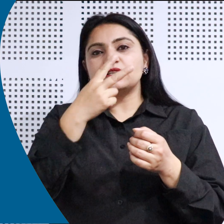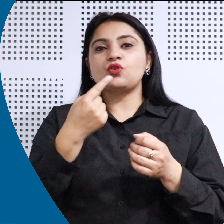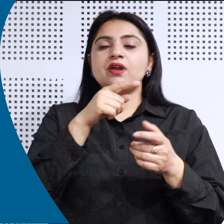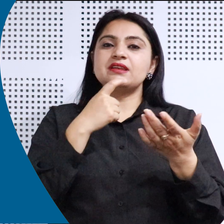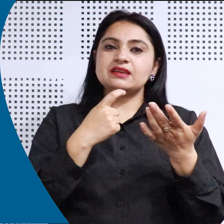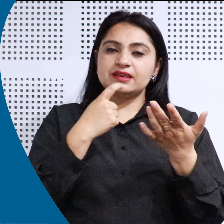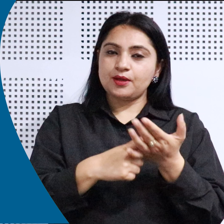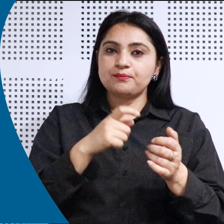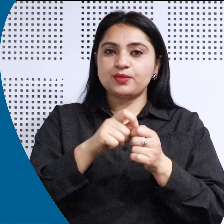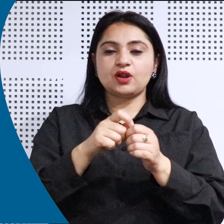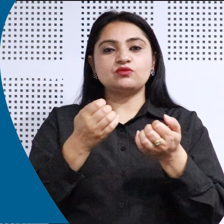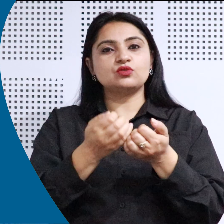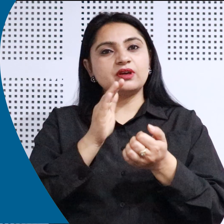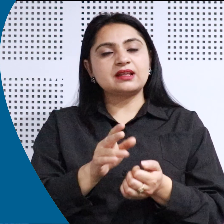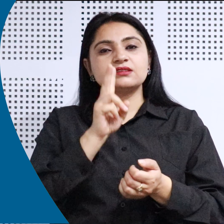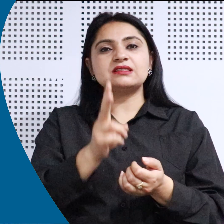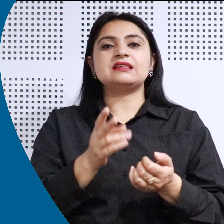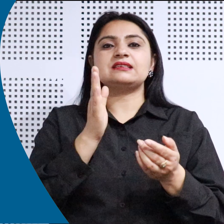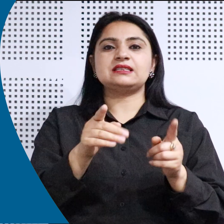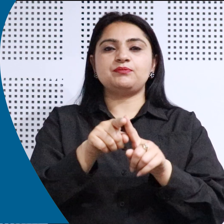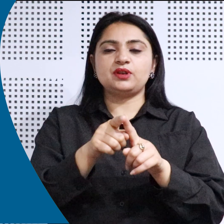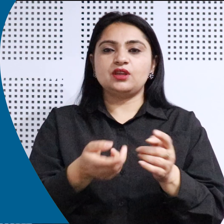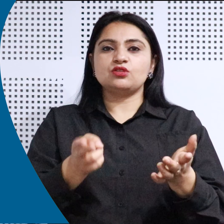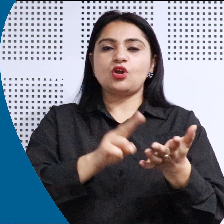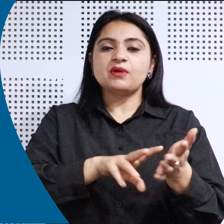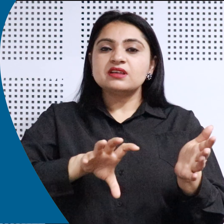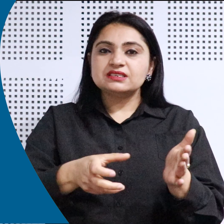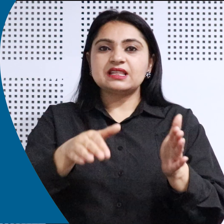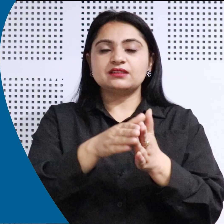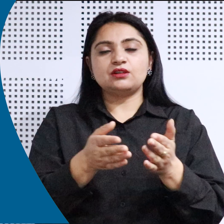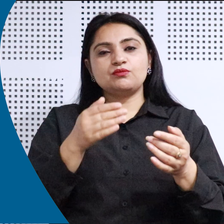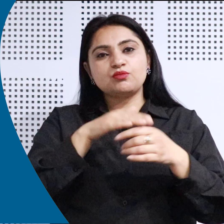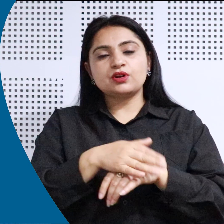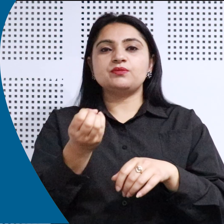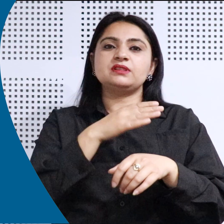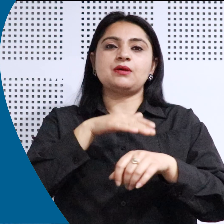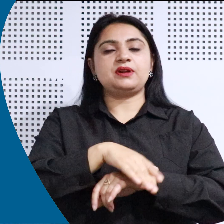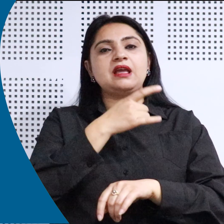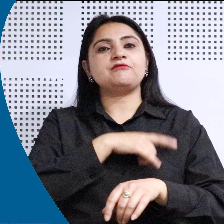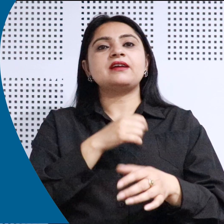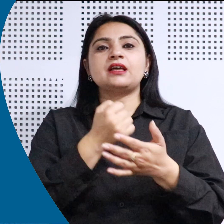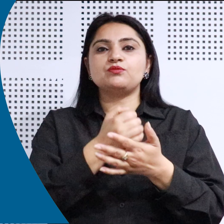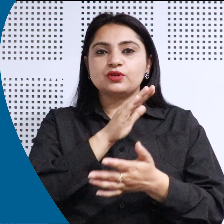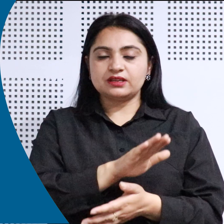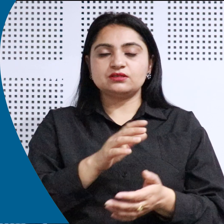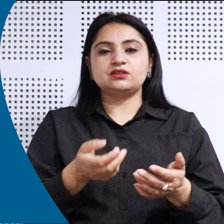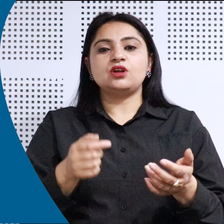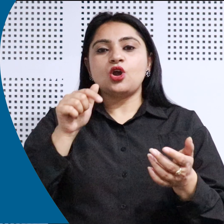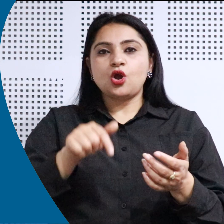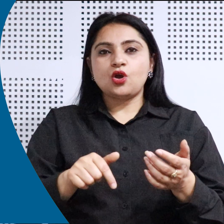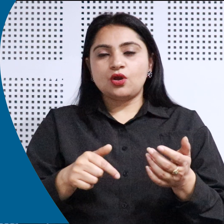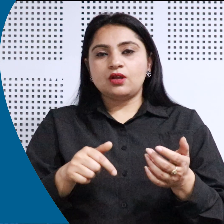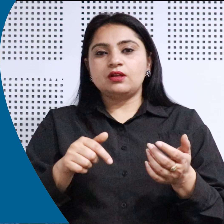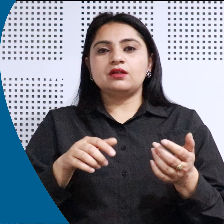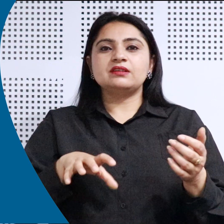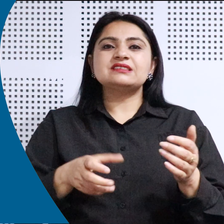गरेका छन्। त्यसले पनि अझै स्थानीय तहहरूले बढीभन्दा बढी फाइदा पुगेको छ। अझै पनि स्थानीय तहहरूले त्यसको